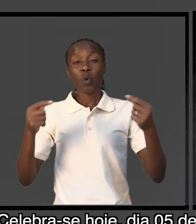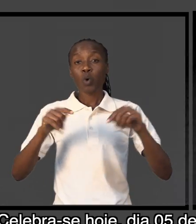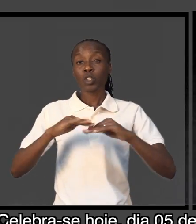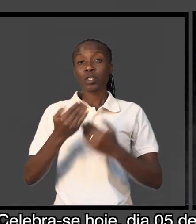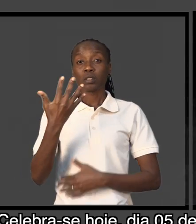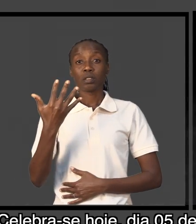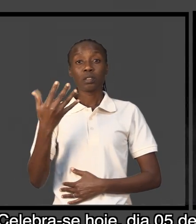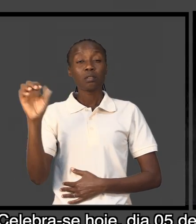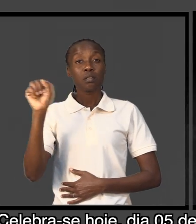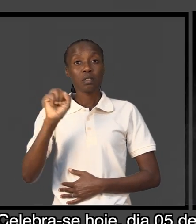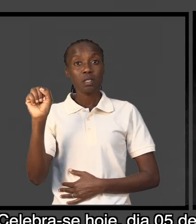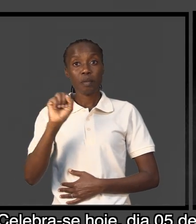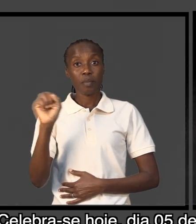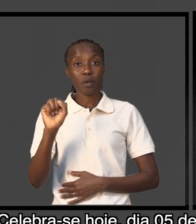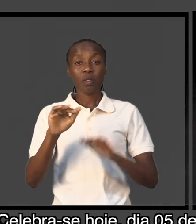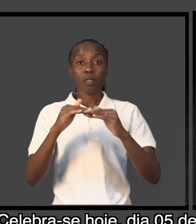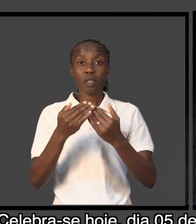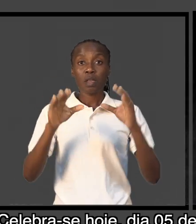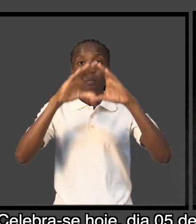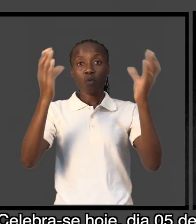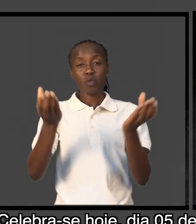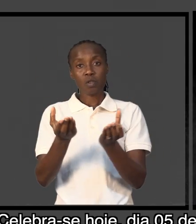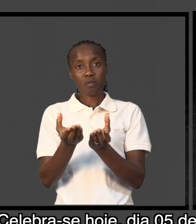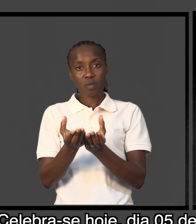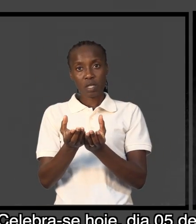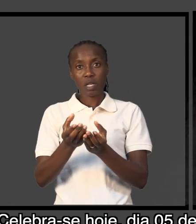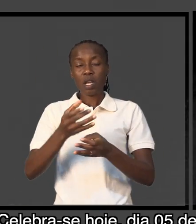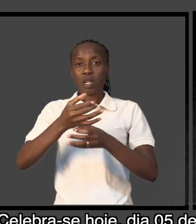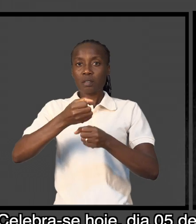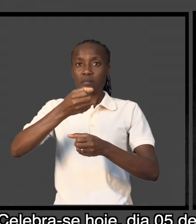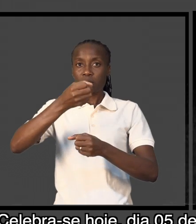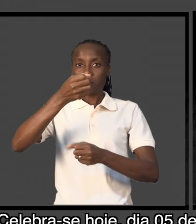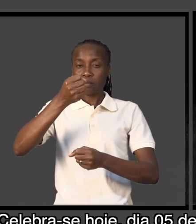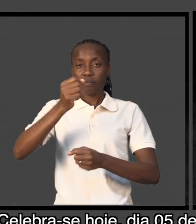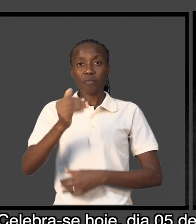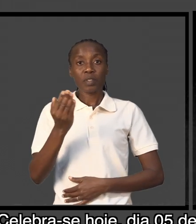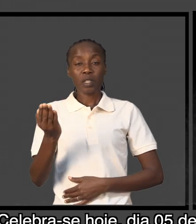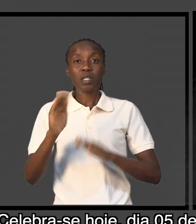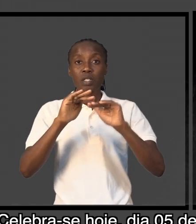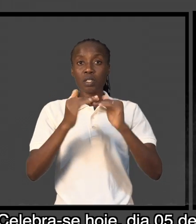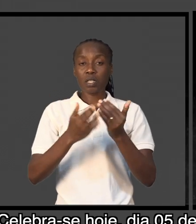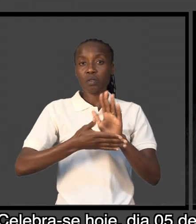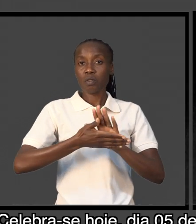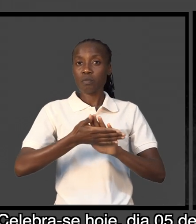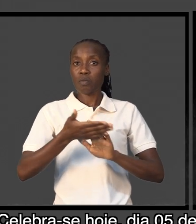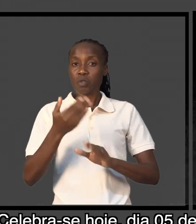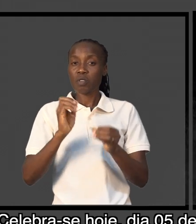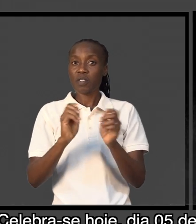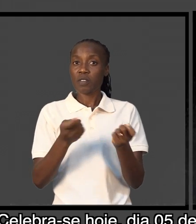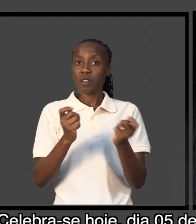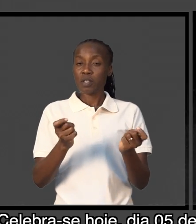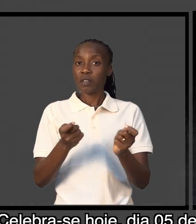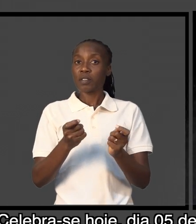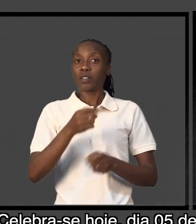Celebre-se hoje, dia 5 de setembro, dia mundial da lesão medular. Esta data começou a